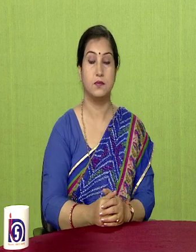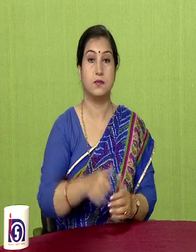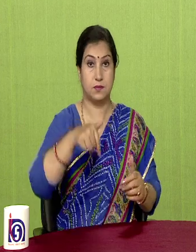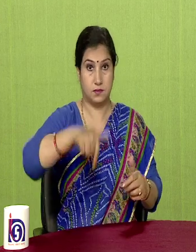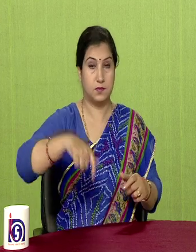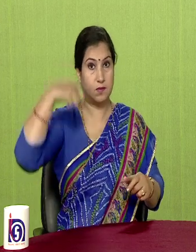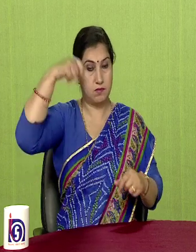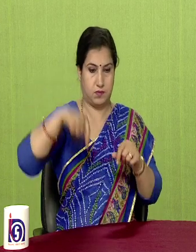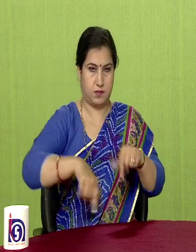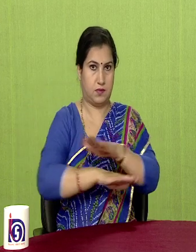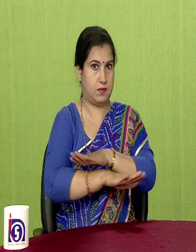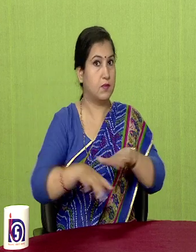यह कार्यक्रम यहीं समाप्त होता है।